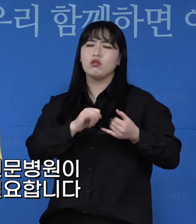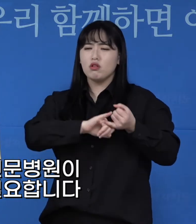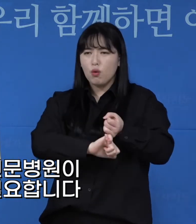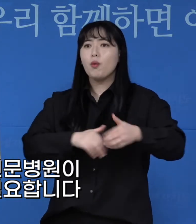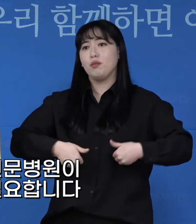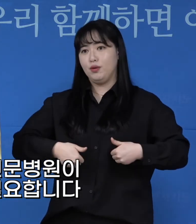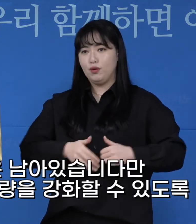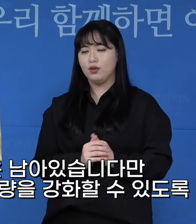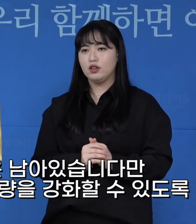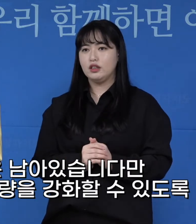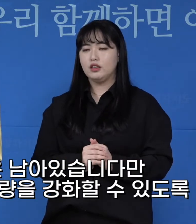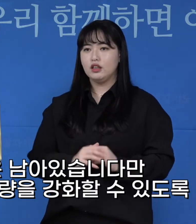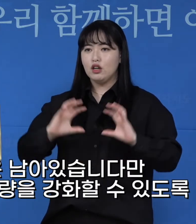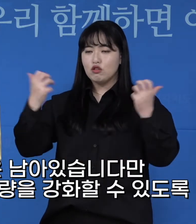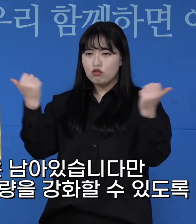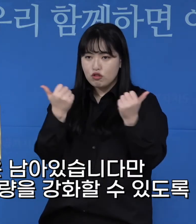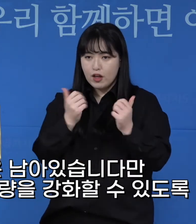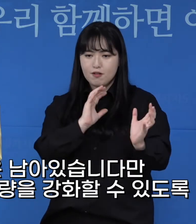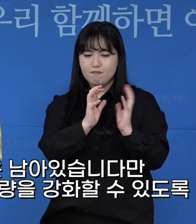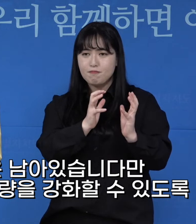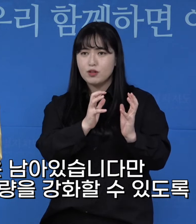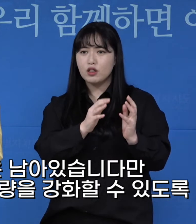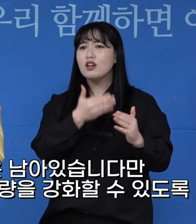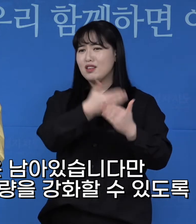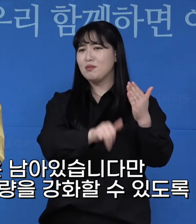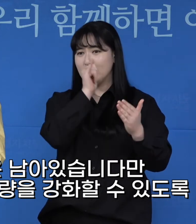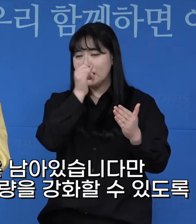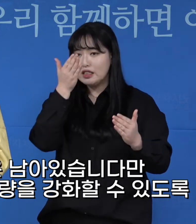필요합니다. 국회의 의결 과정은 남아 있습니다만